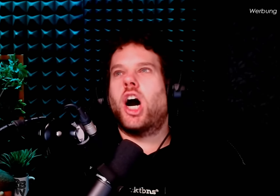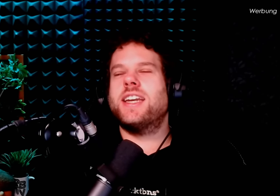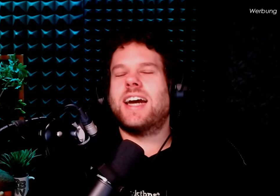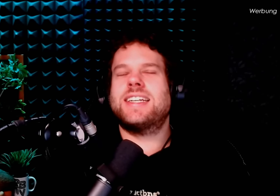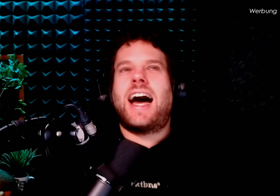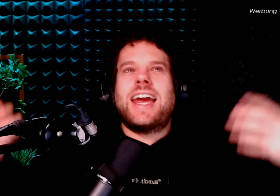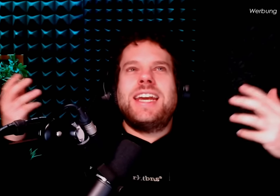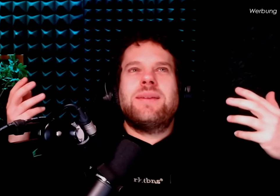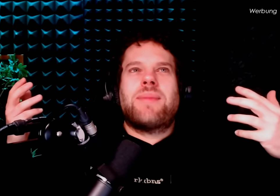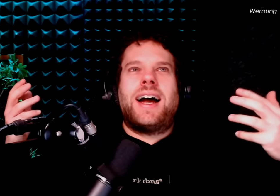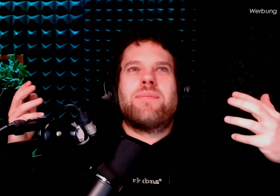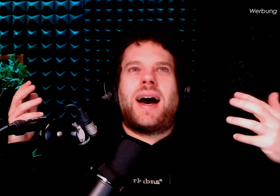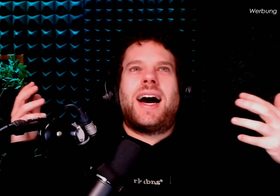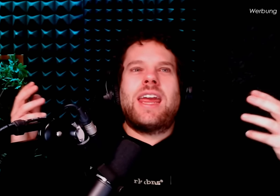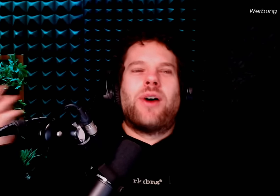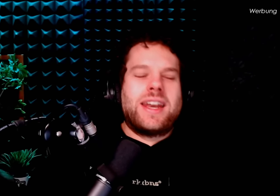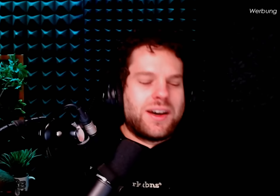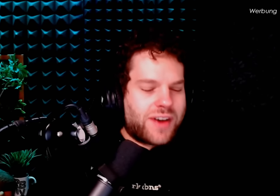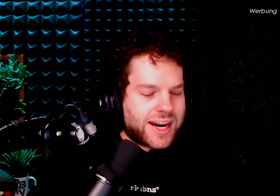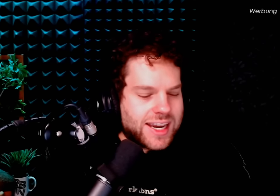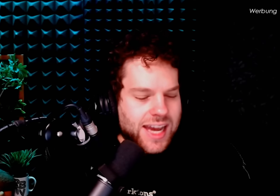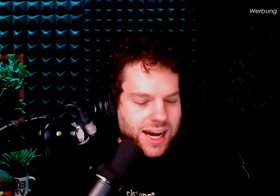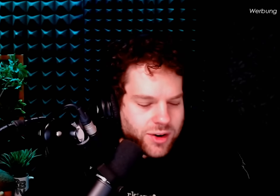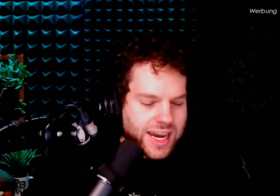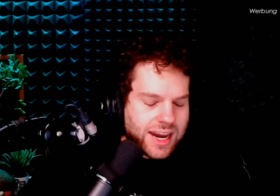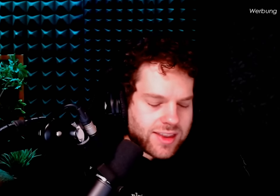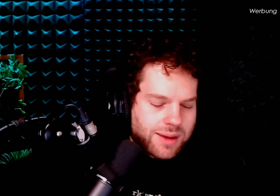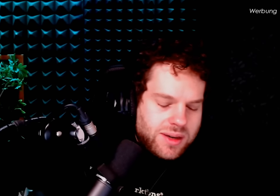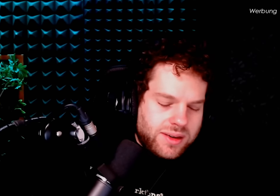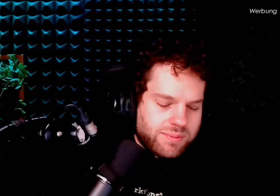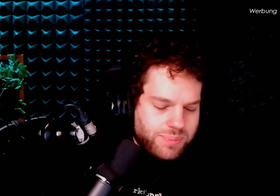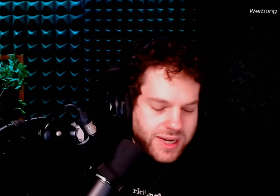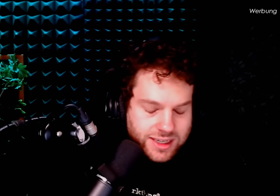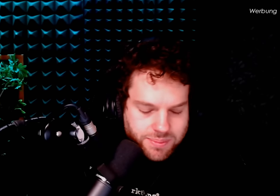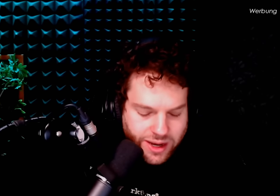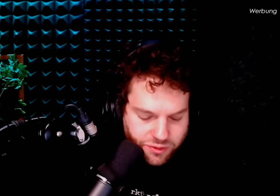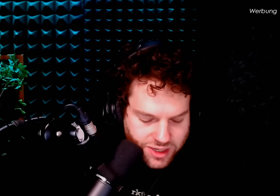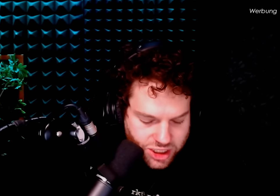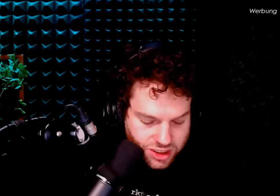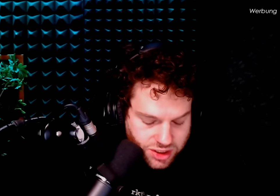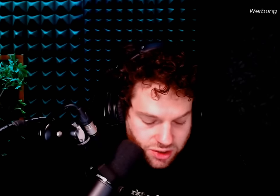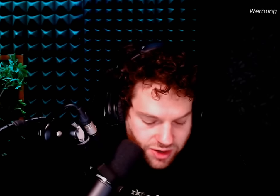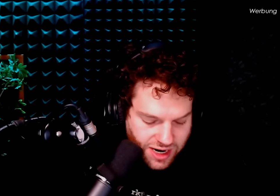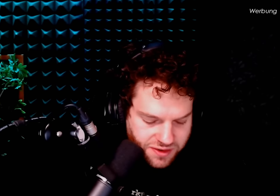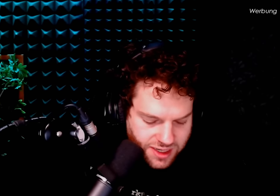Gott, ich hatte einmal Mayo an der Wange. Ja, okay. Und dann haben die ein Bild gemacht für National Geographic.